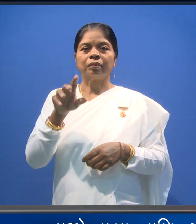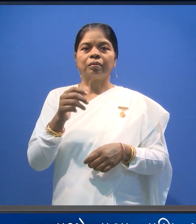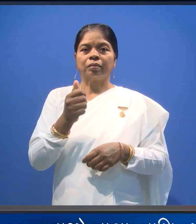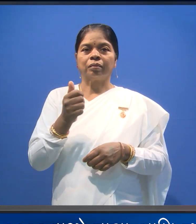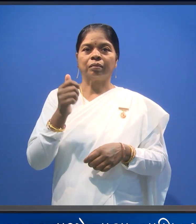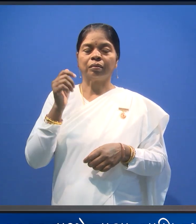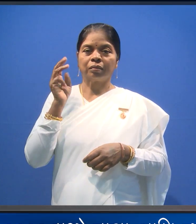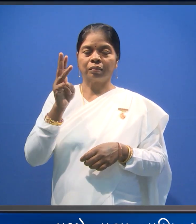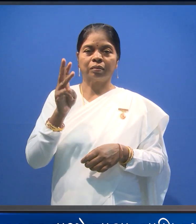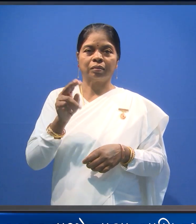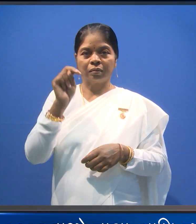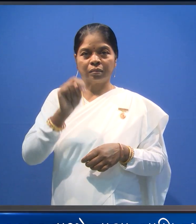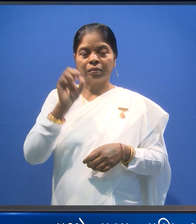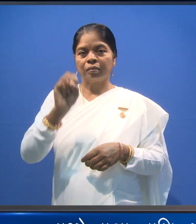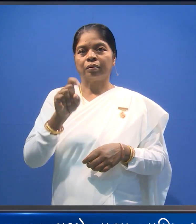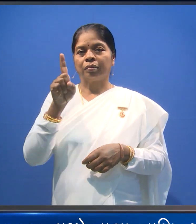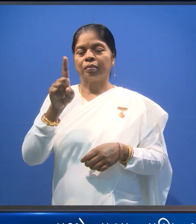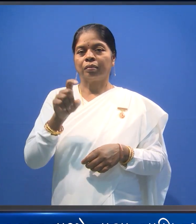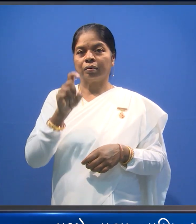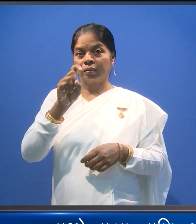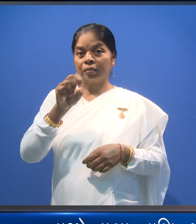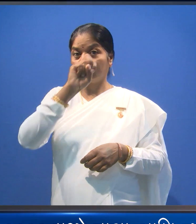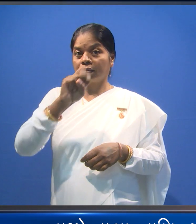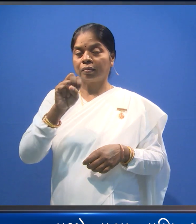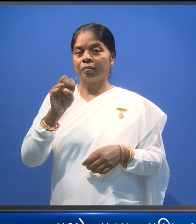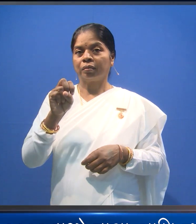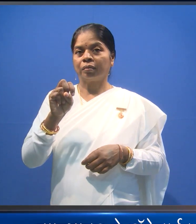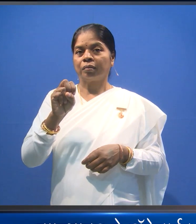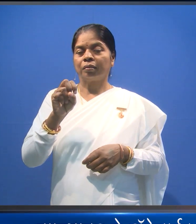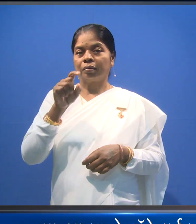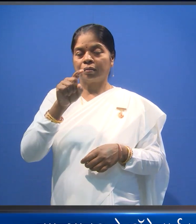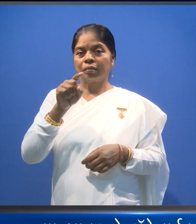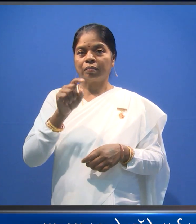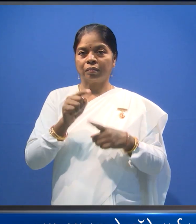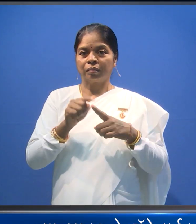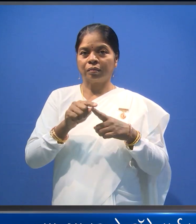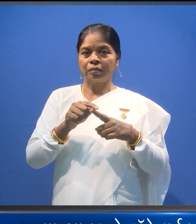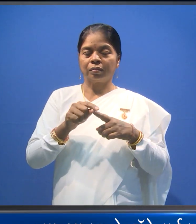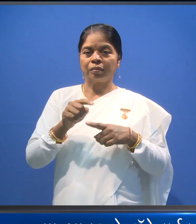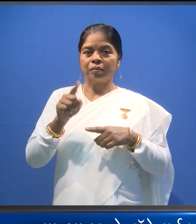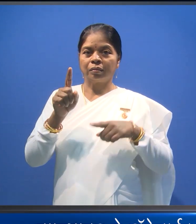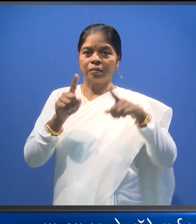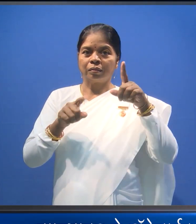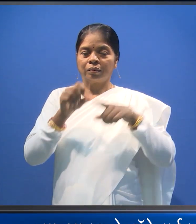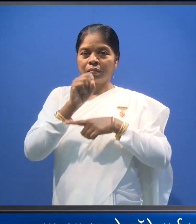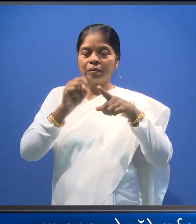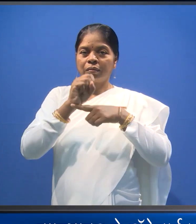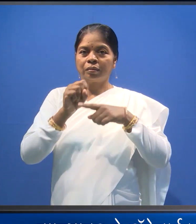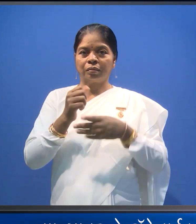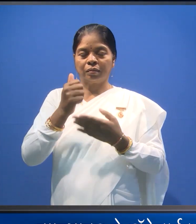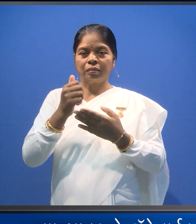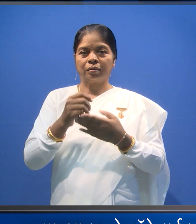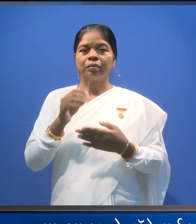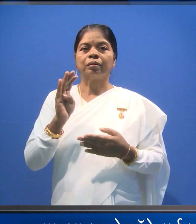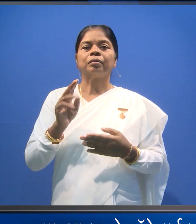1963 नासा आणि त्यानंतर इस्रो येथे नियुक्त झाल्यावर ते सॅटेलाइट योजनेचे निर्देशक